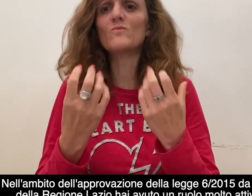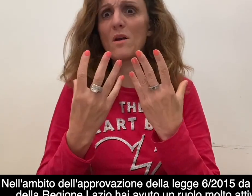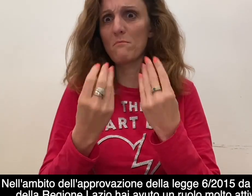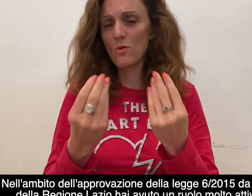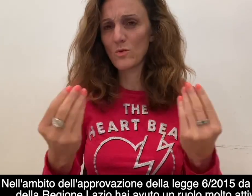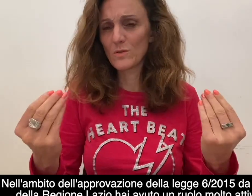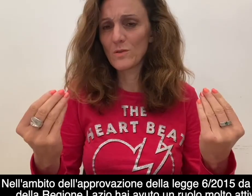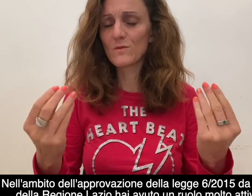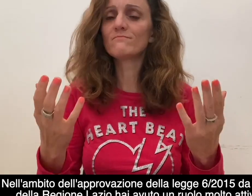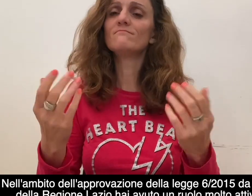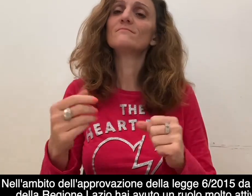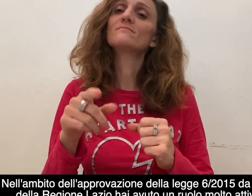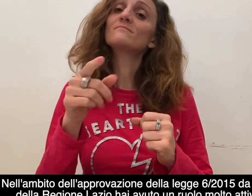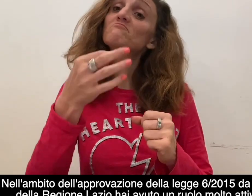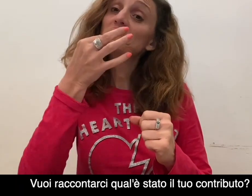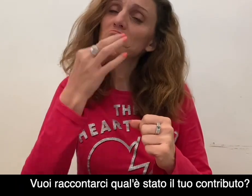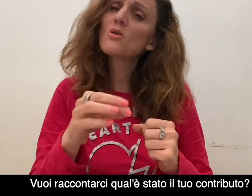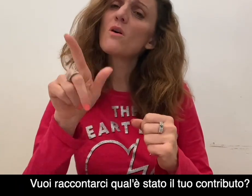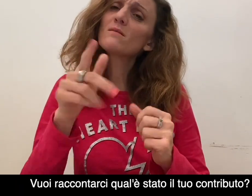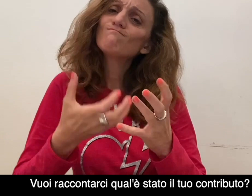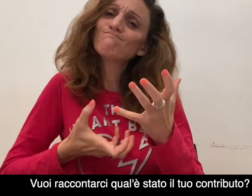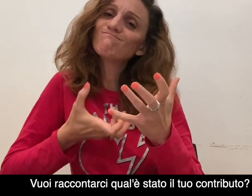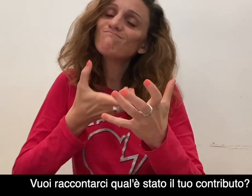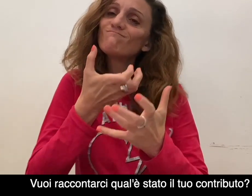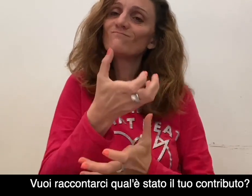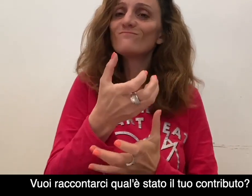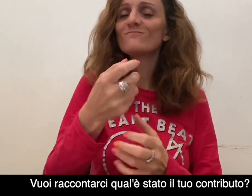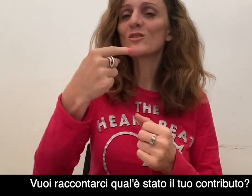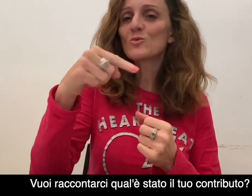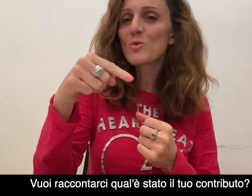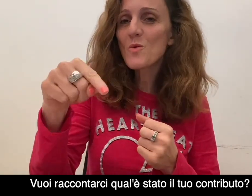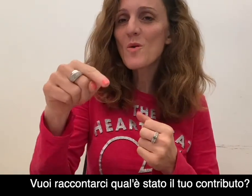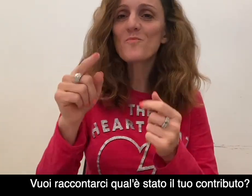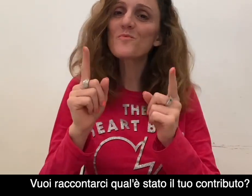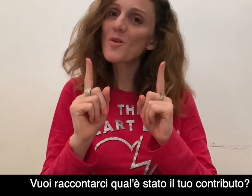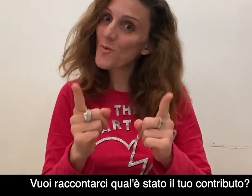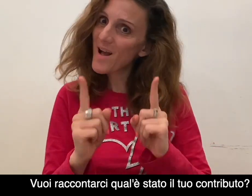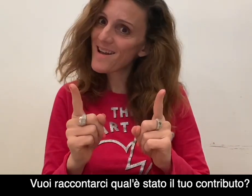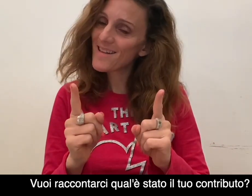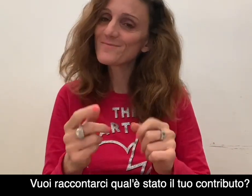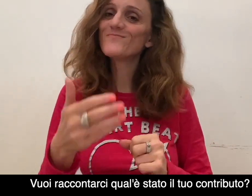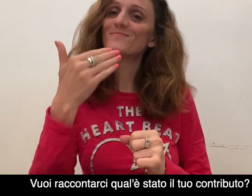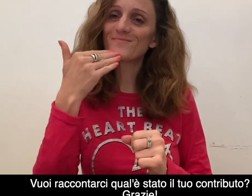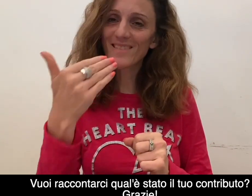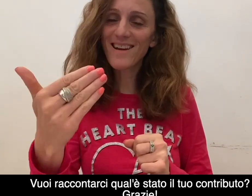molto attivo vorresti ora raccontarci qual è stato il tuo contributo grazie